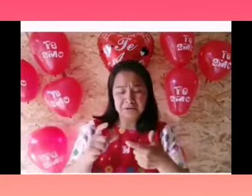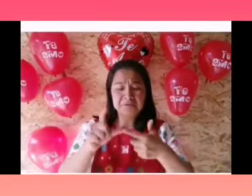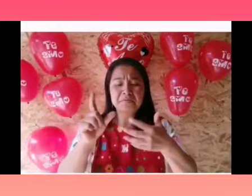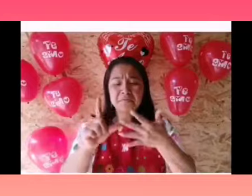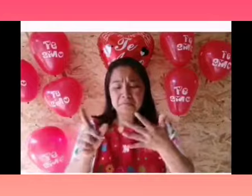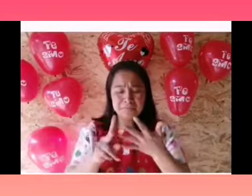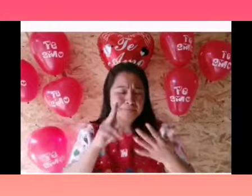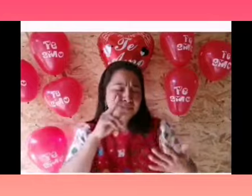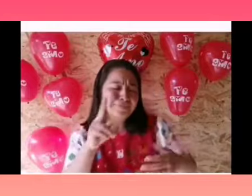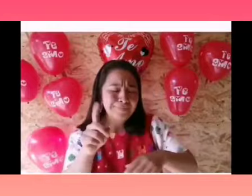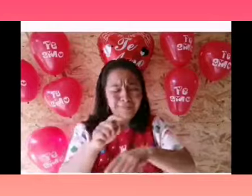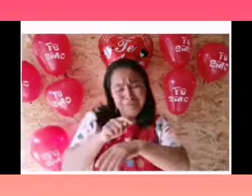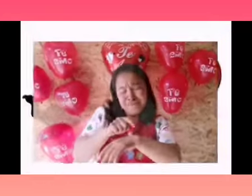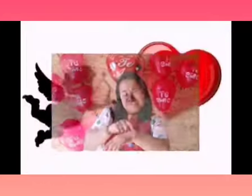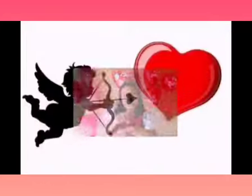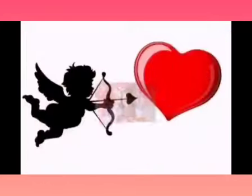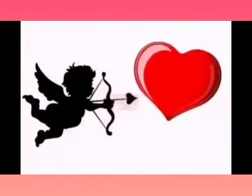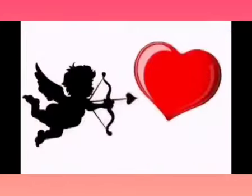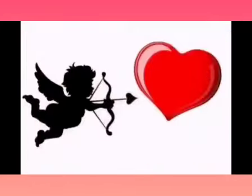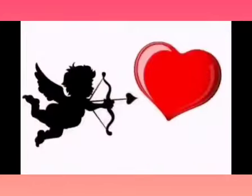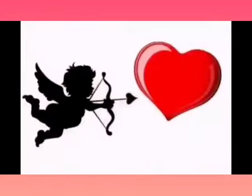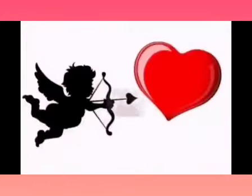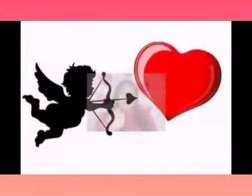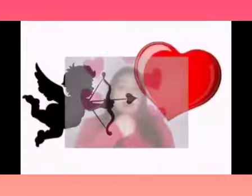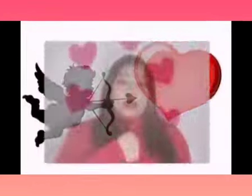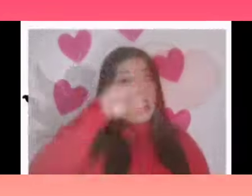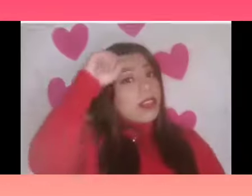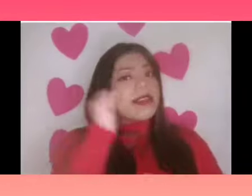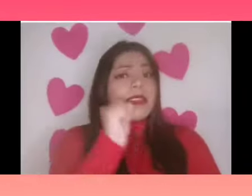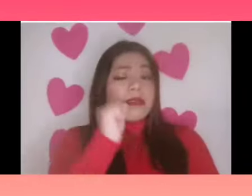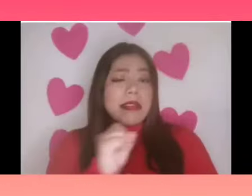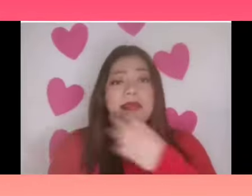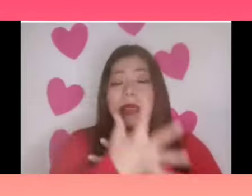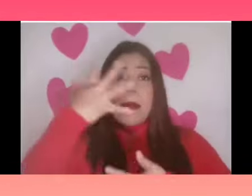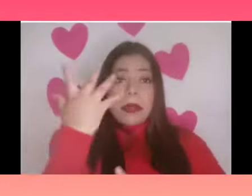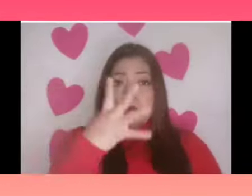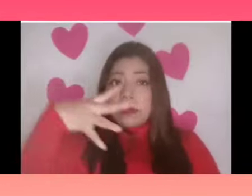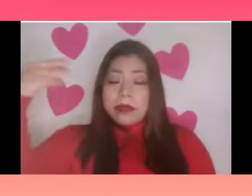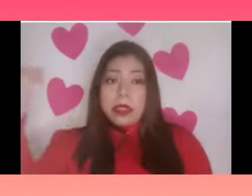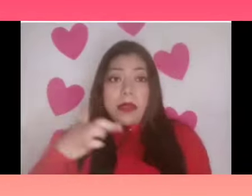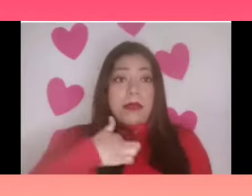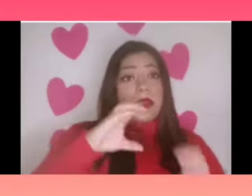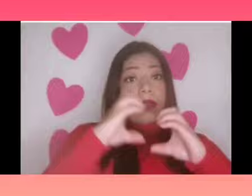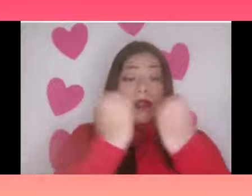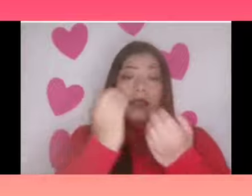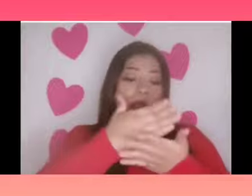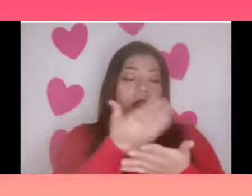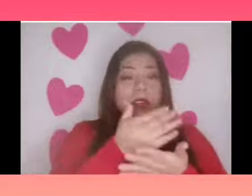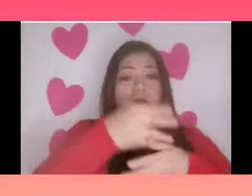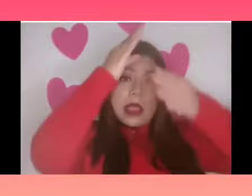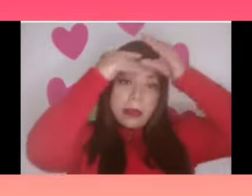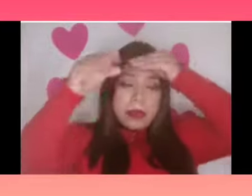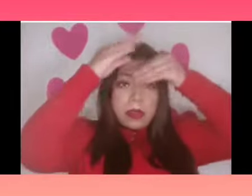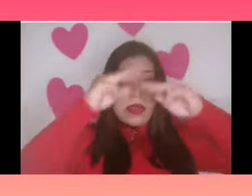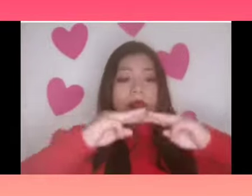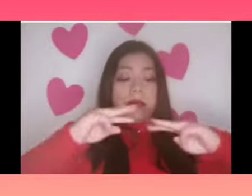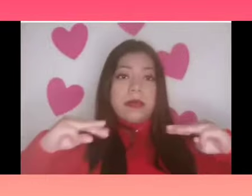Te hago una lista, mira, esta es la situación Soy un tipo que trabaja tempranito en la mañana Y que en clase de cocina aprendí hasta hacer